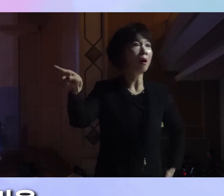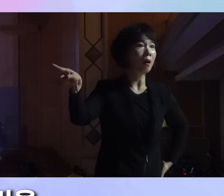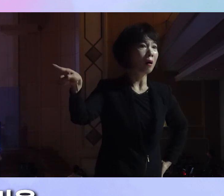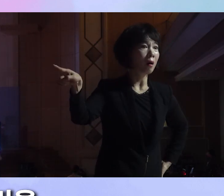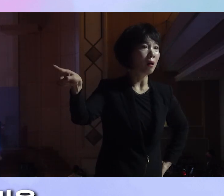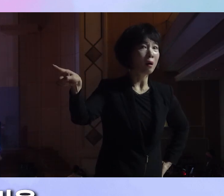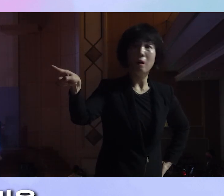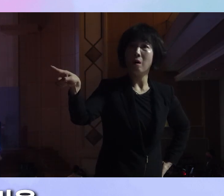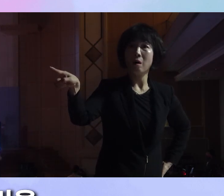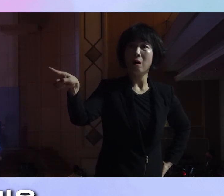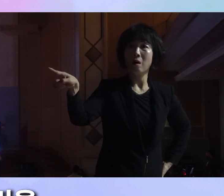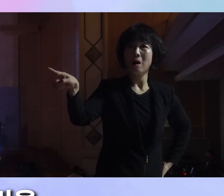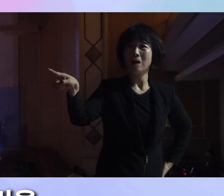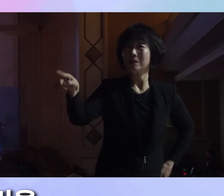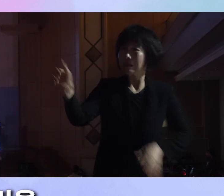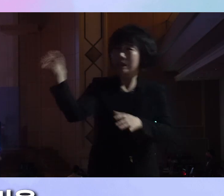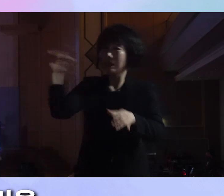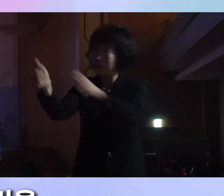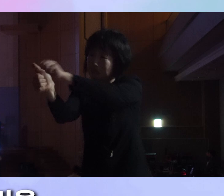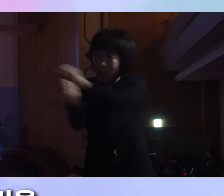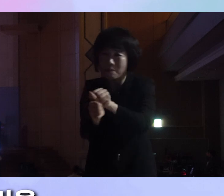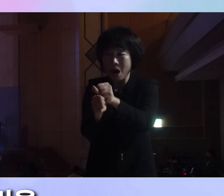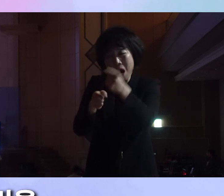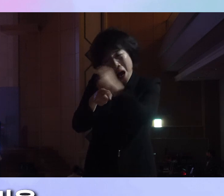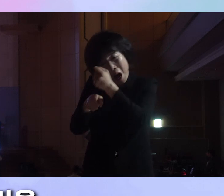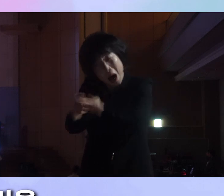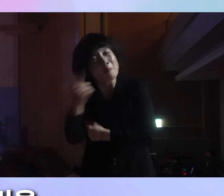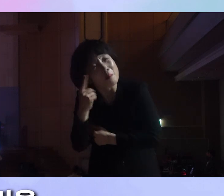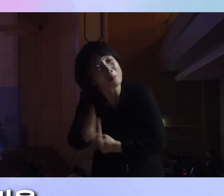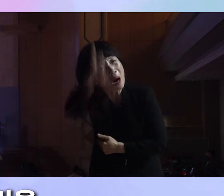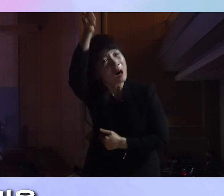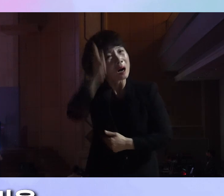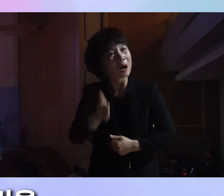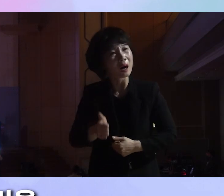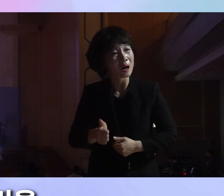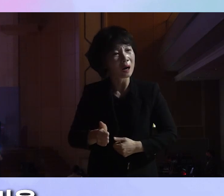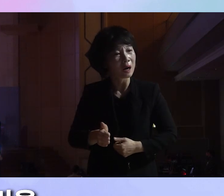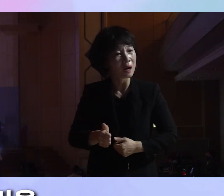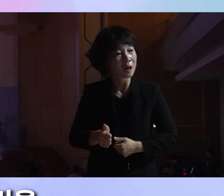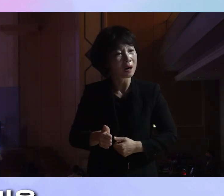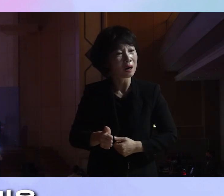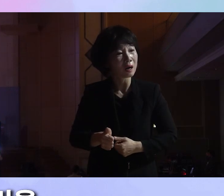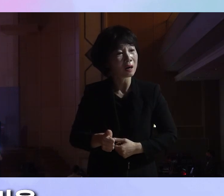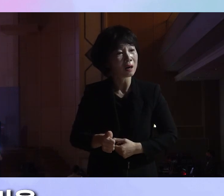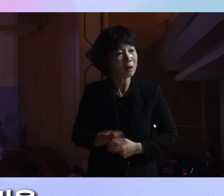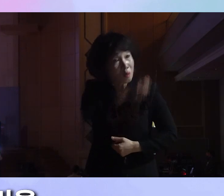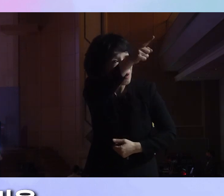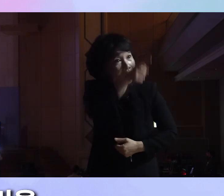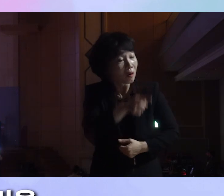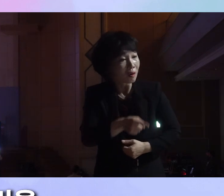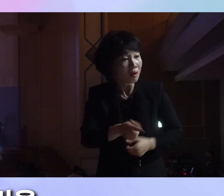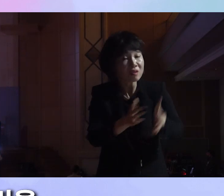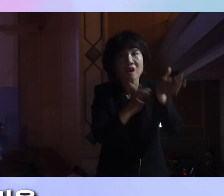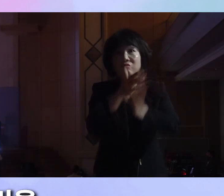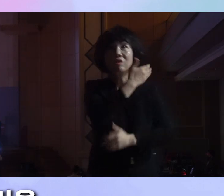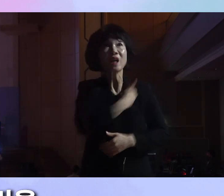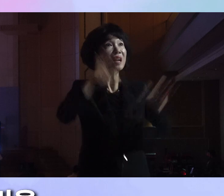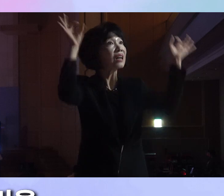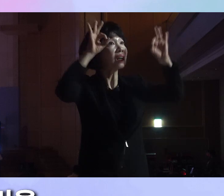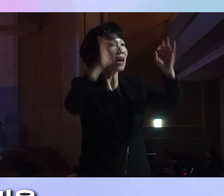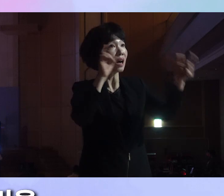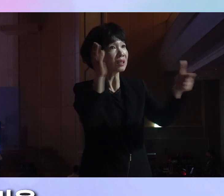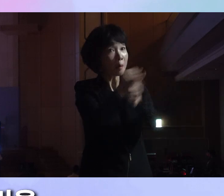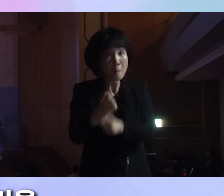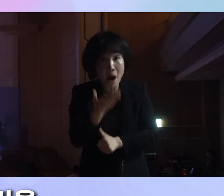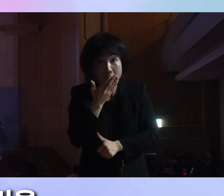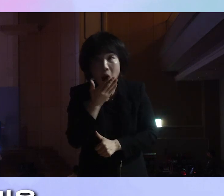빨리 신문을 해보시는 게 어떻습니까? 너 벌써 제자들을 찾았어? 예, 아직 2명밖에 못 찾았지만